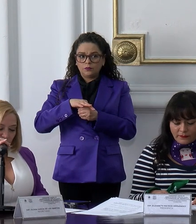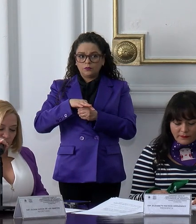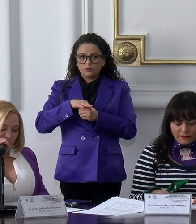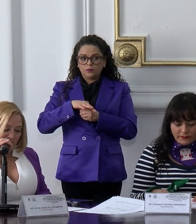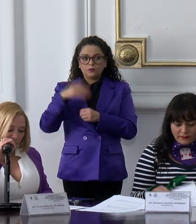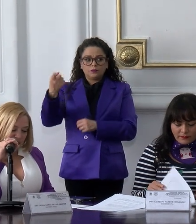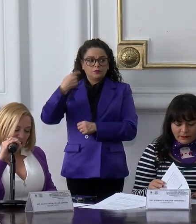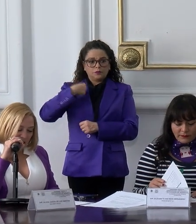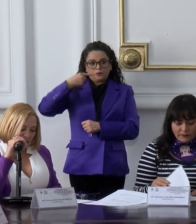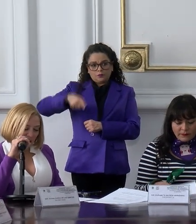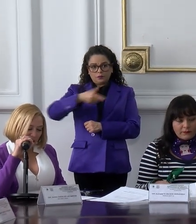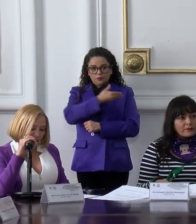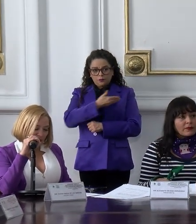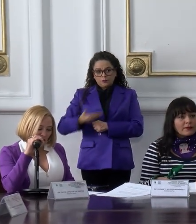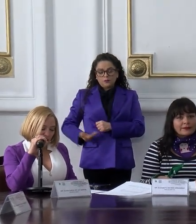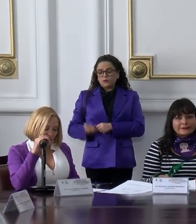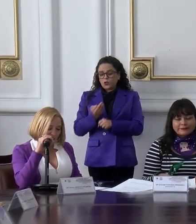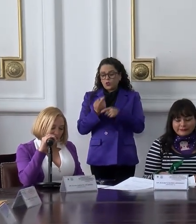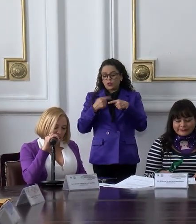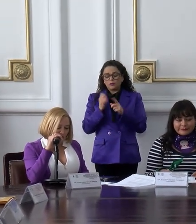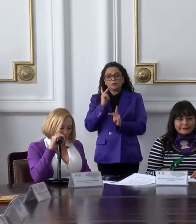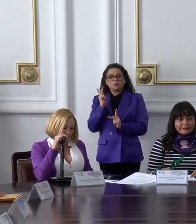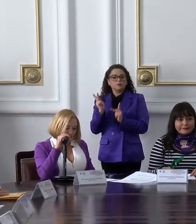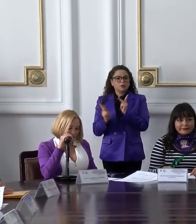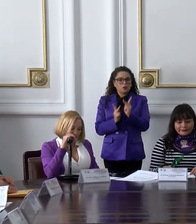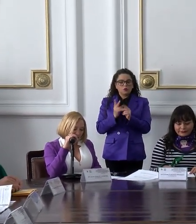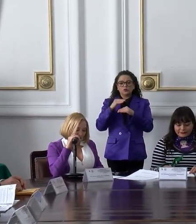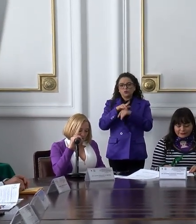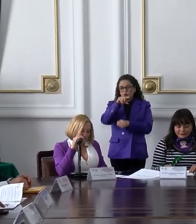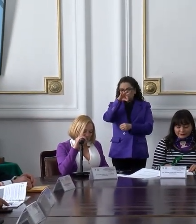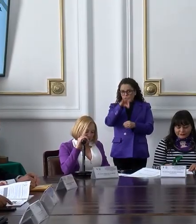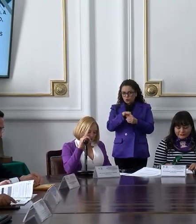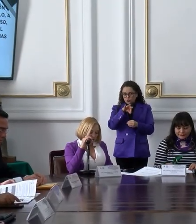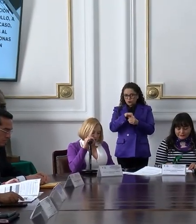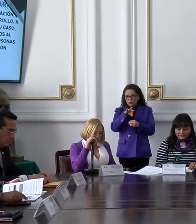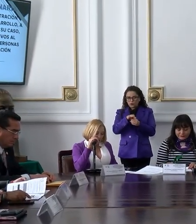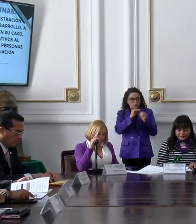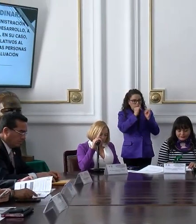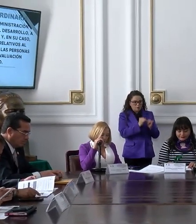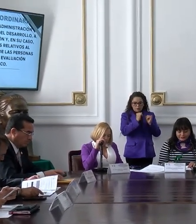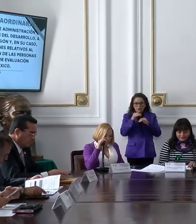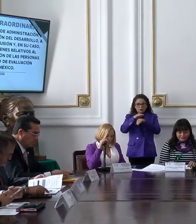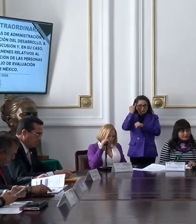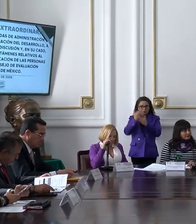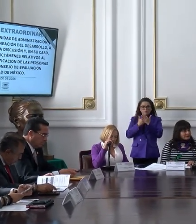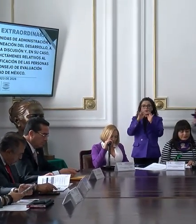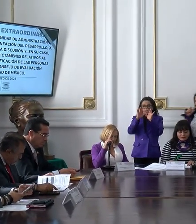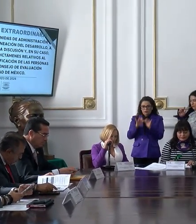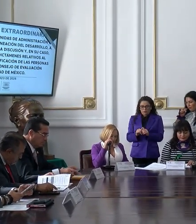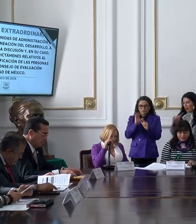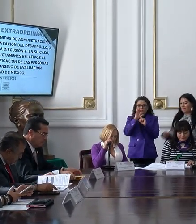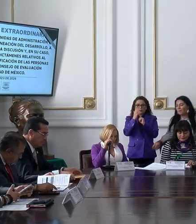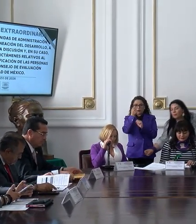Por instrucciones de la Presidencia, se procede a consultar la votación nominal del presente dictamen. Por la Comisión